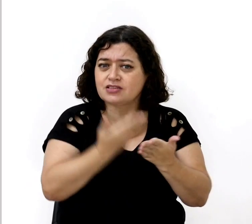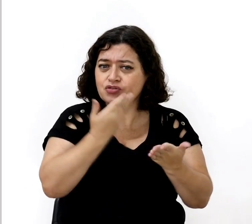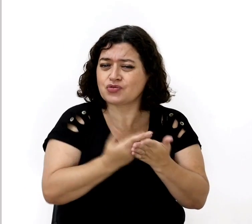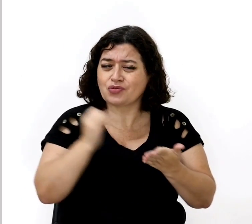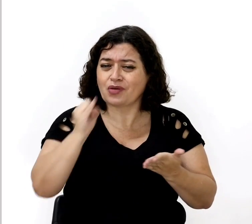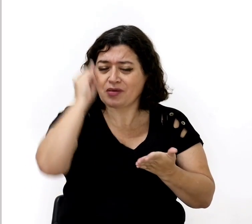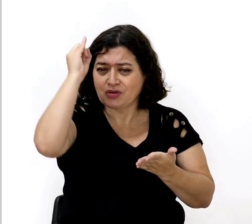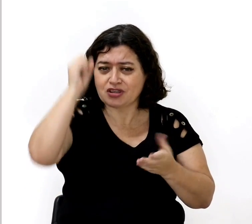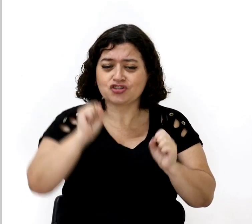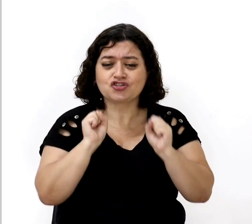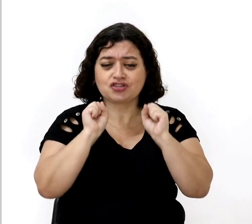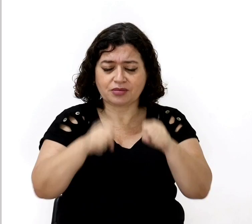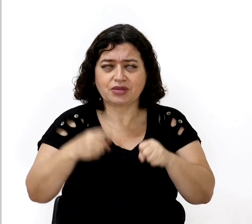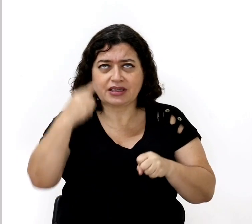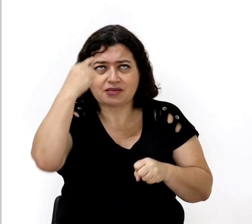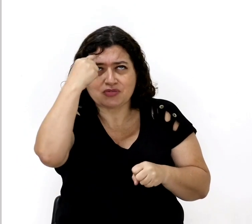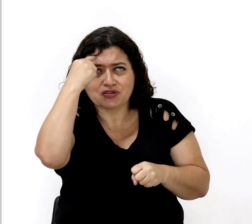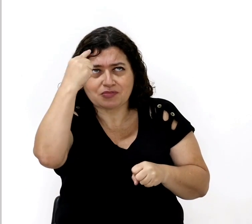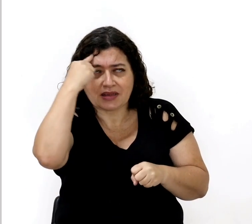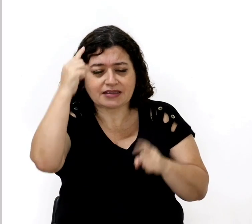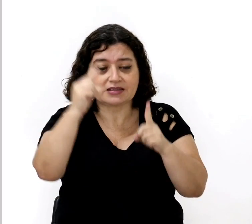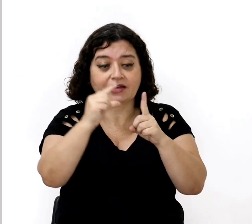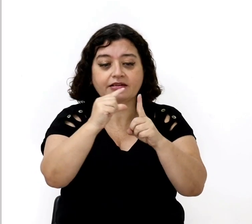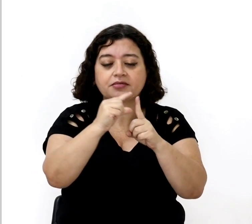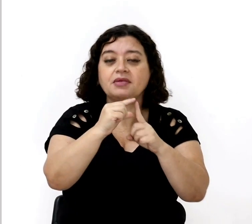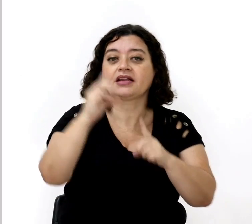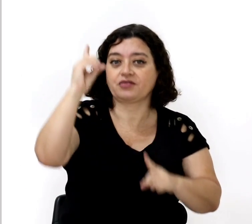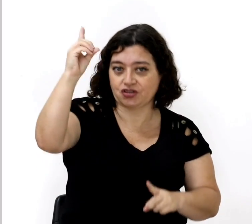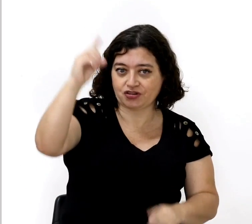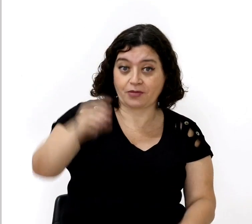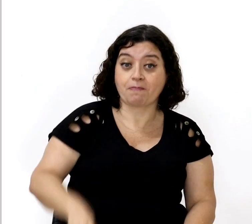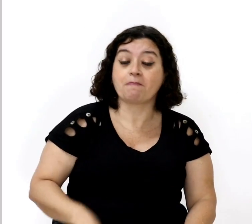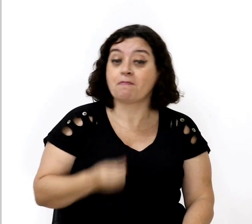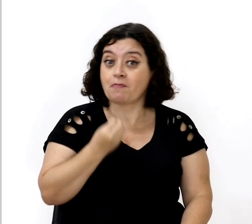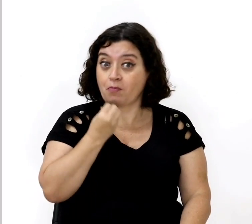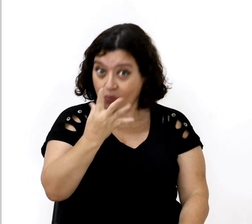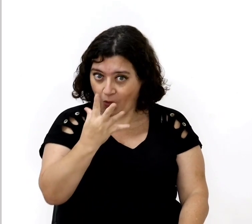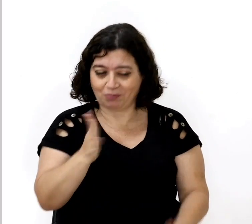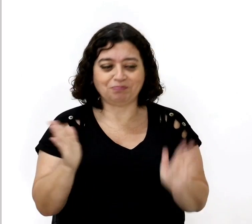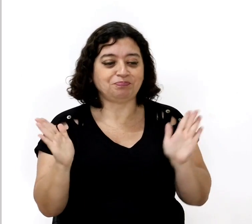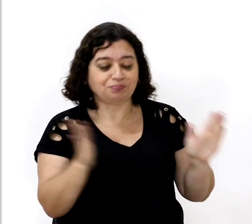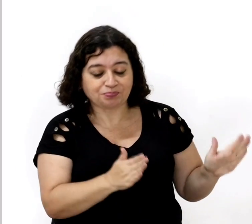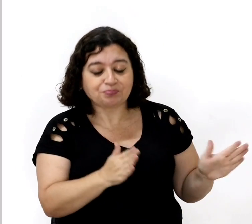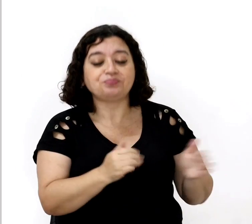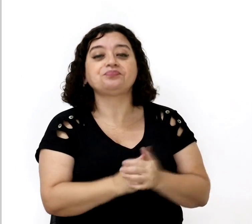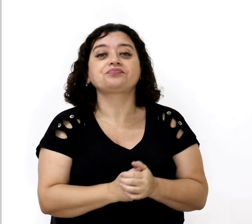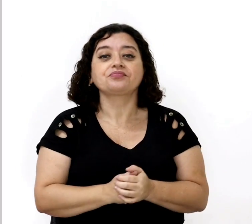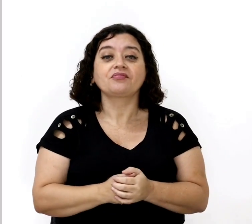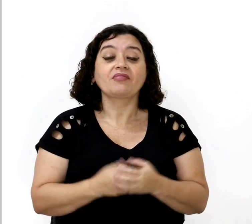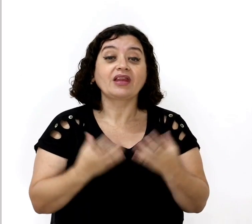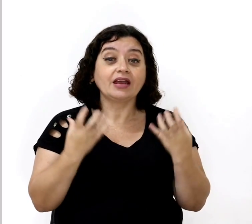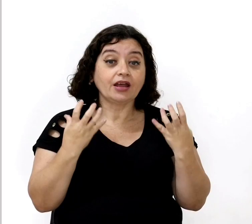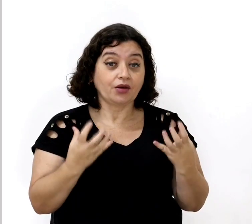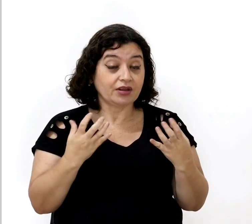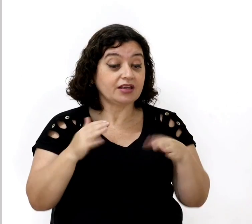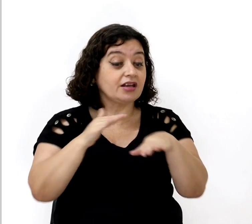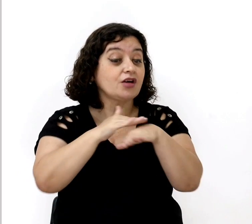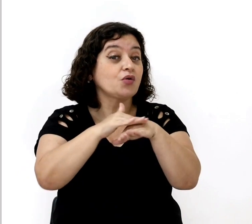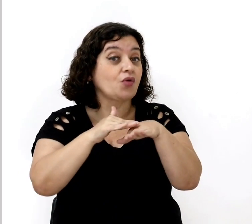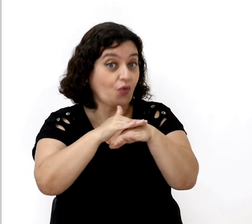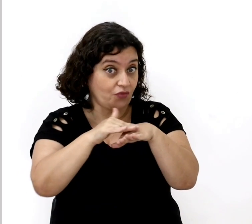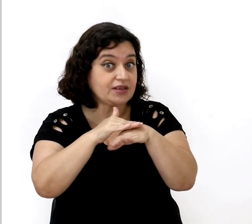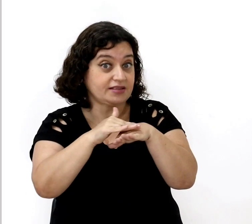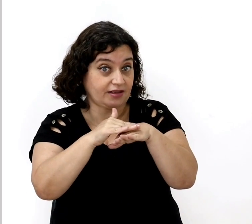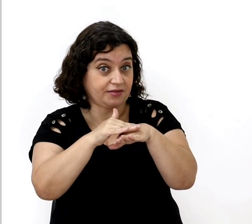importante, e podermos aqui refletir sobre a palavra de Deus. Bom, posto isso, eu queria